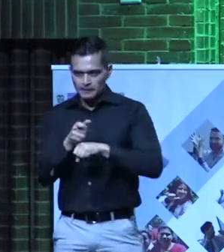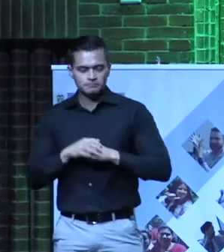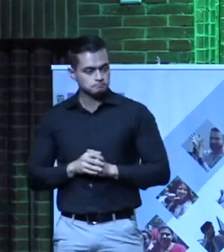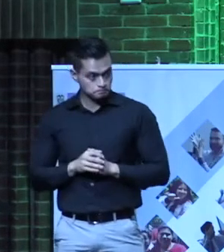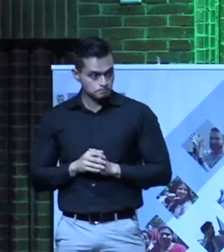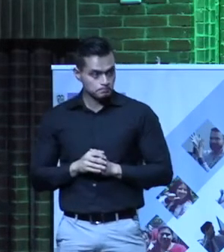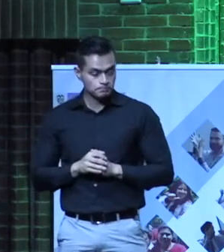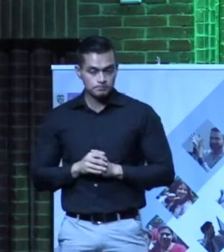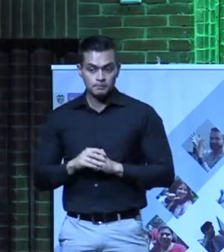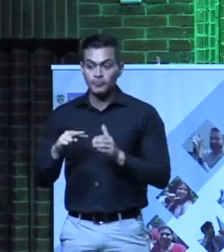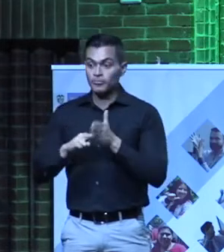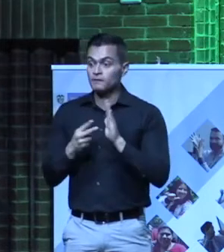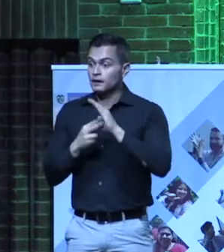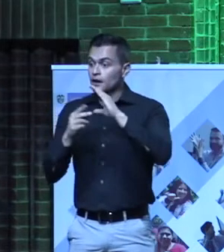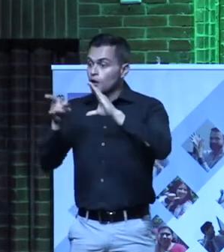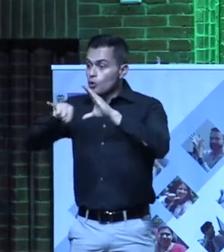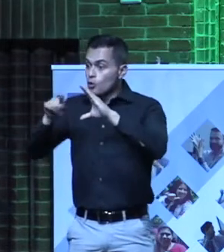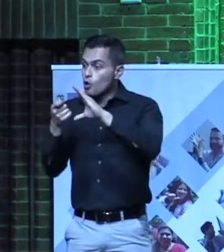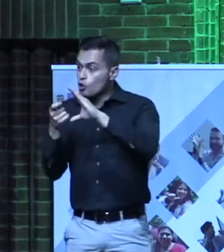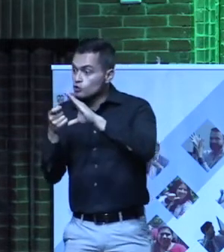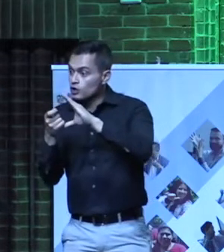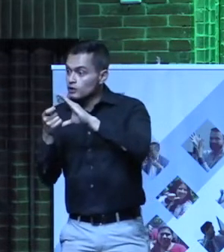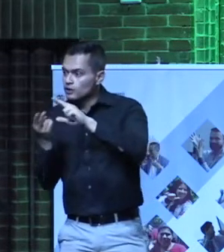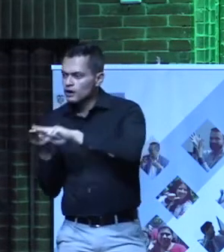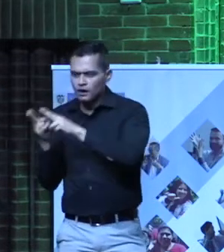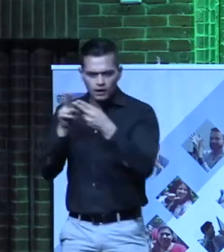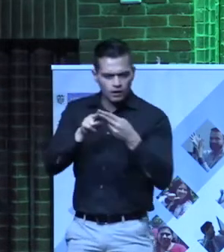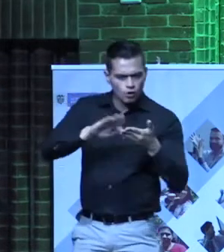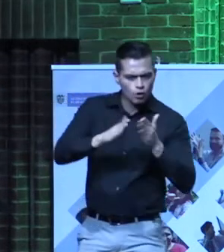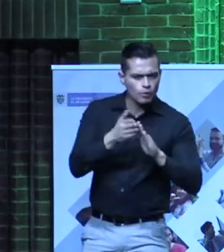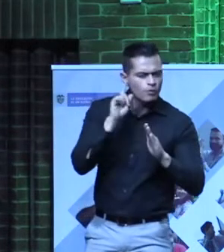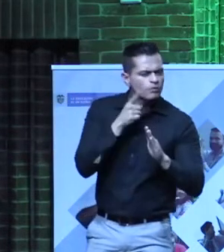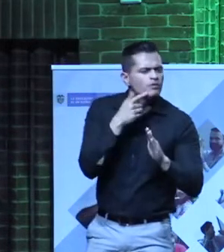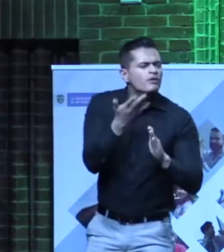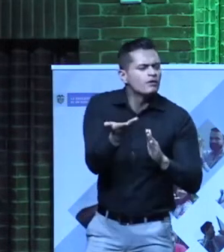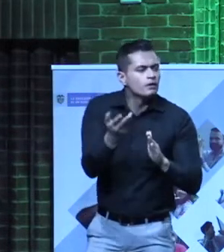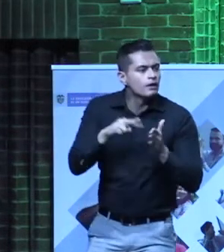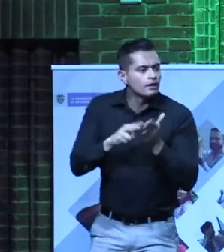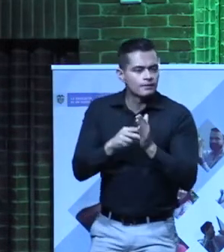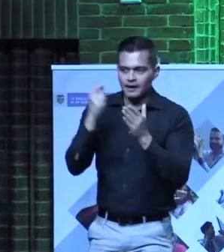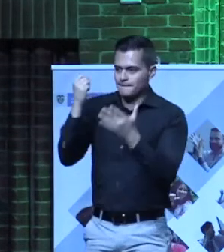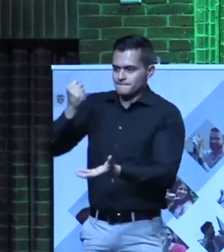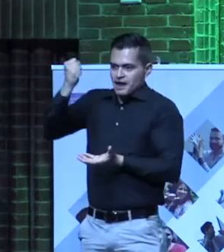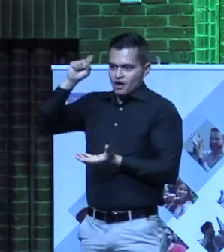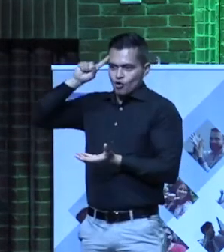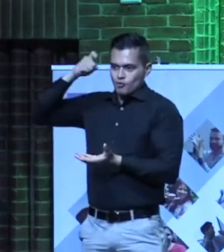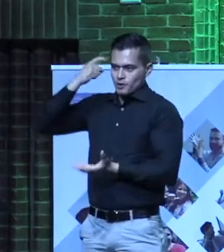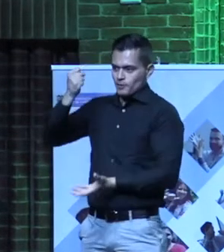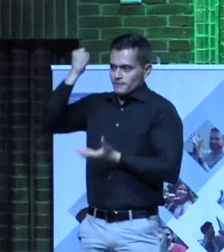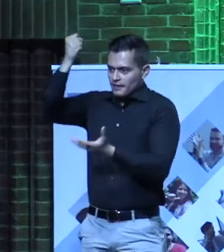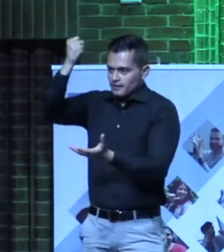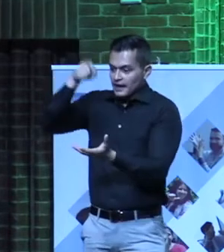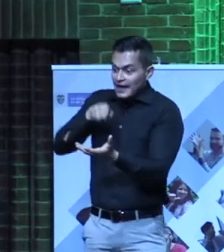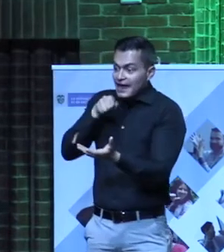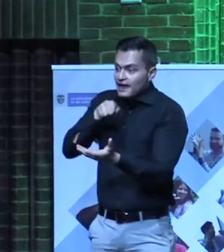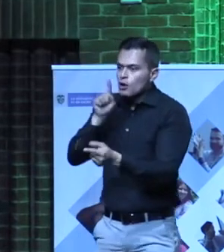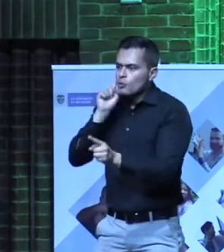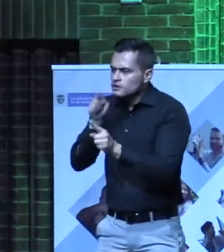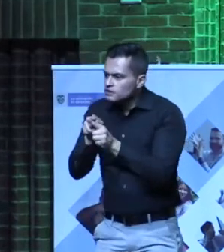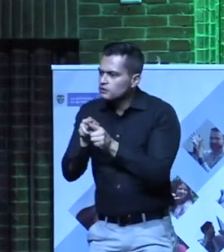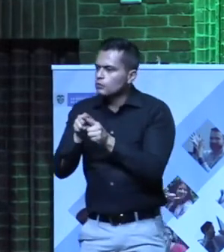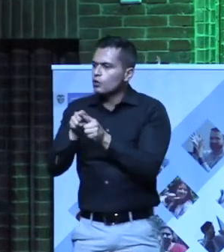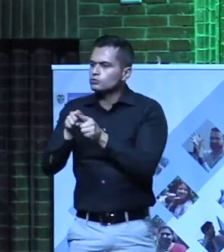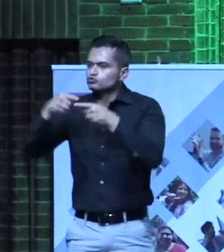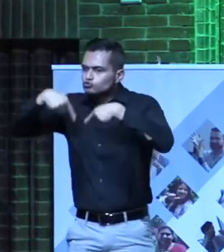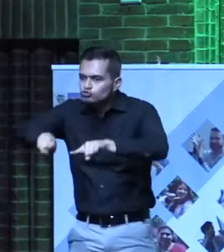en lo específico de la comunidad sorda, pues cuida los recursos públicos que están destinados a cumplir